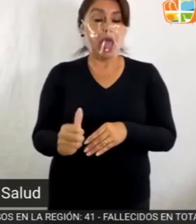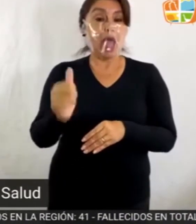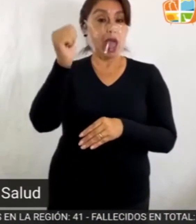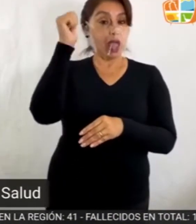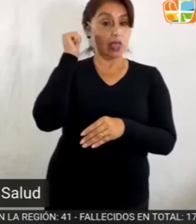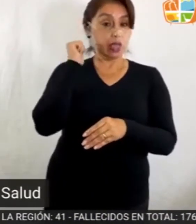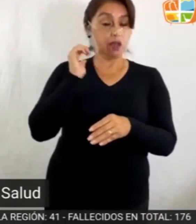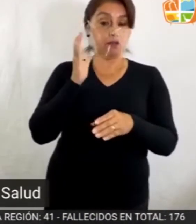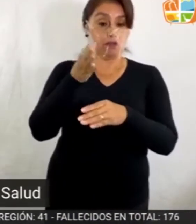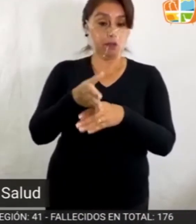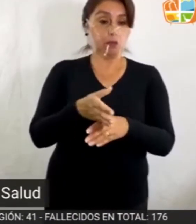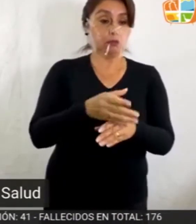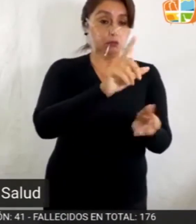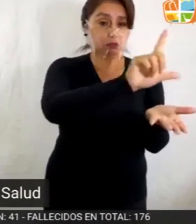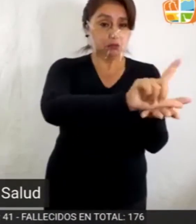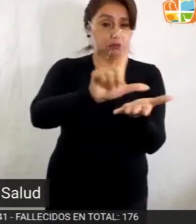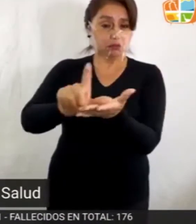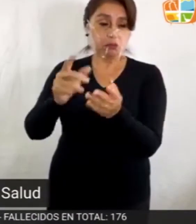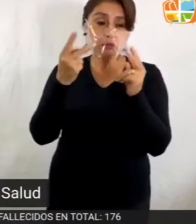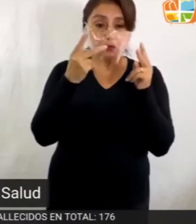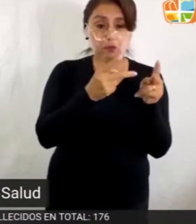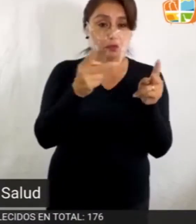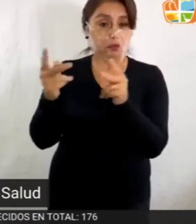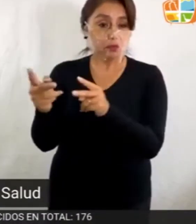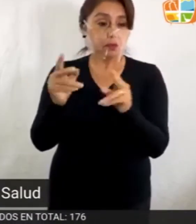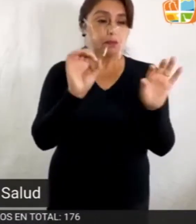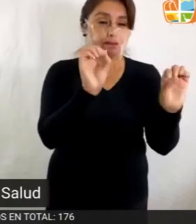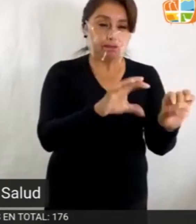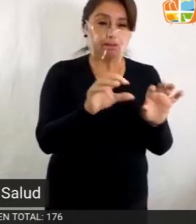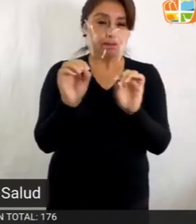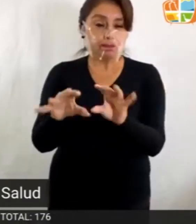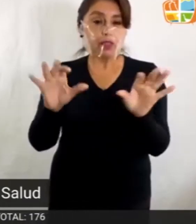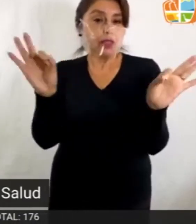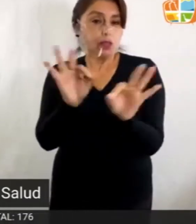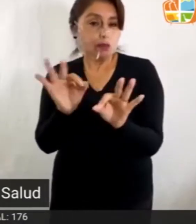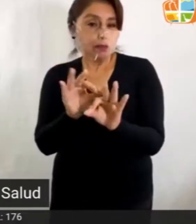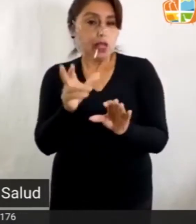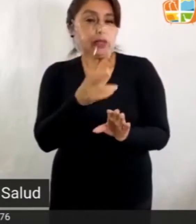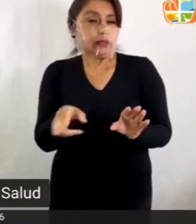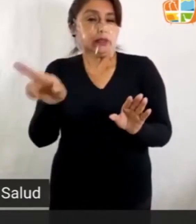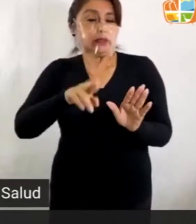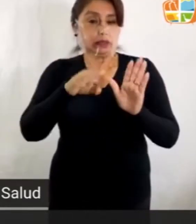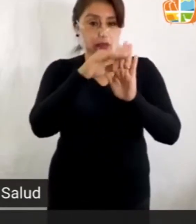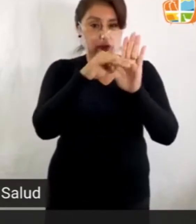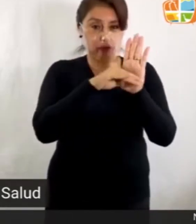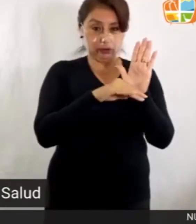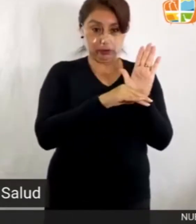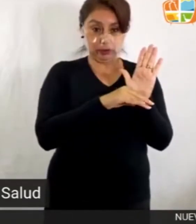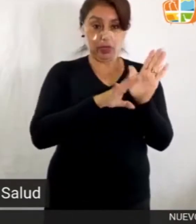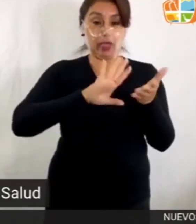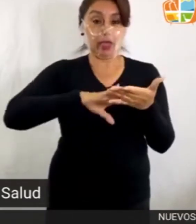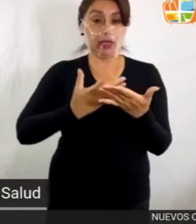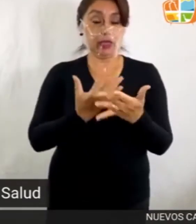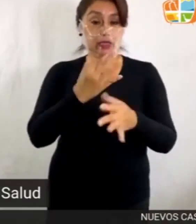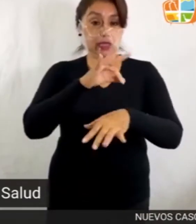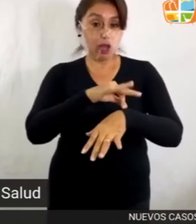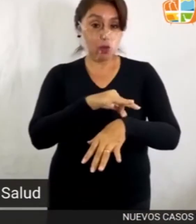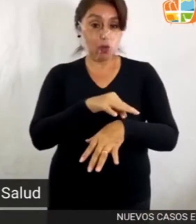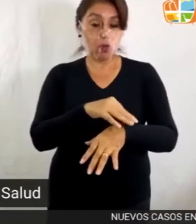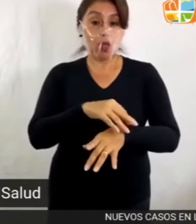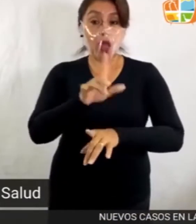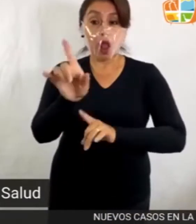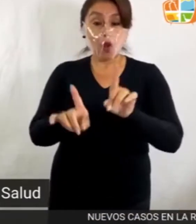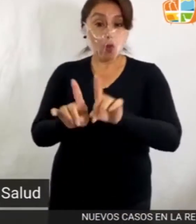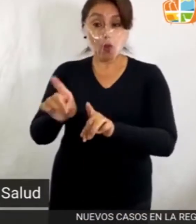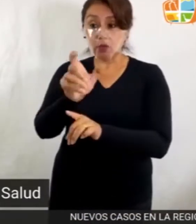en terreno, desplegados, educando a las personas, reforzando las medidas sanitarias. No tuvimos ninguna pesquisa de